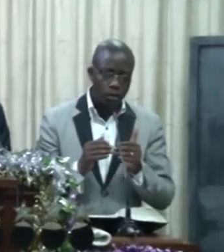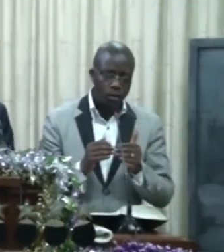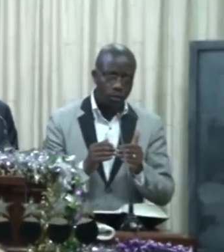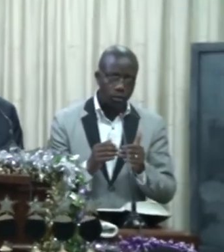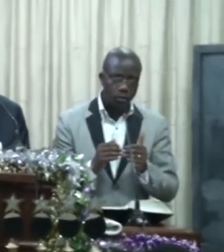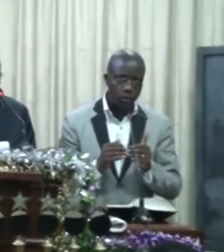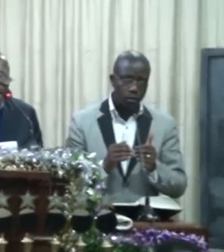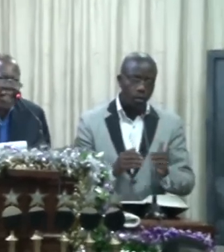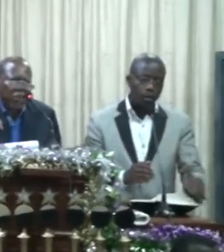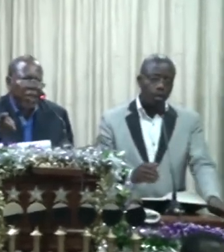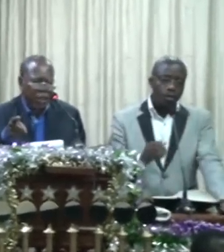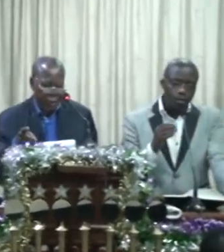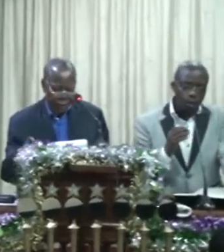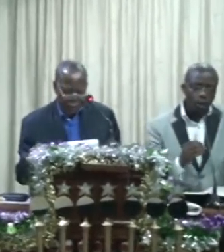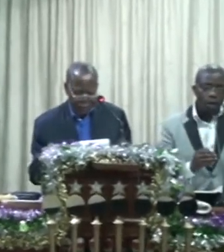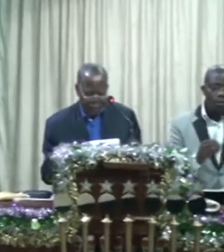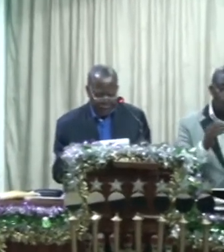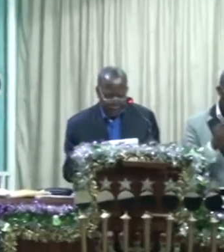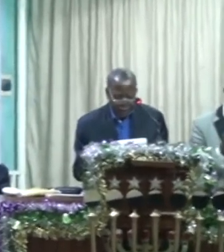Le baptême du Saint-Esprit.